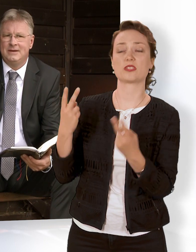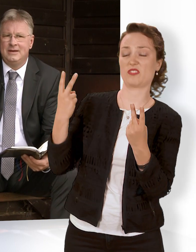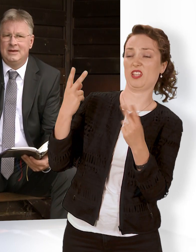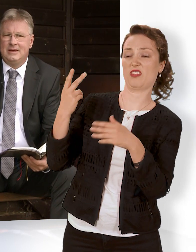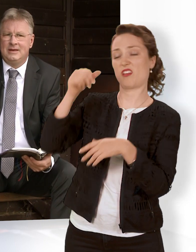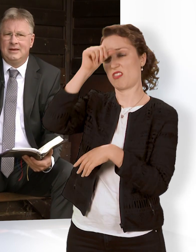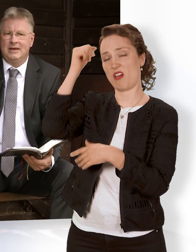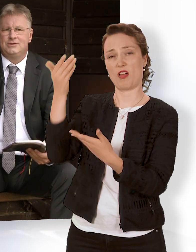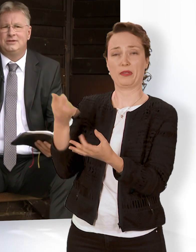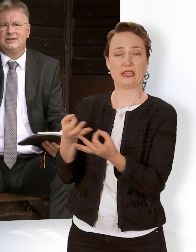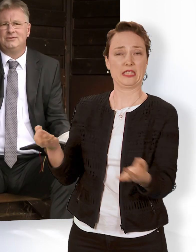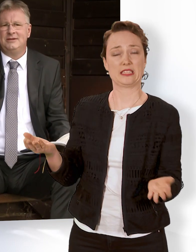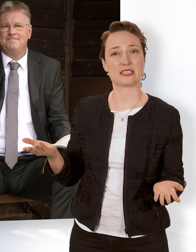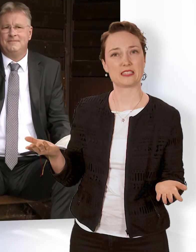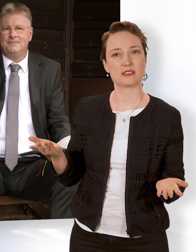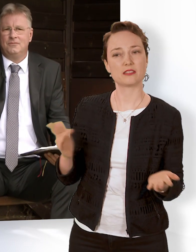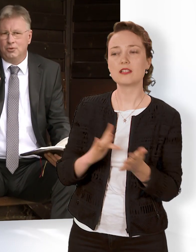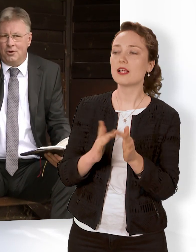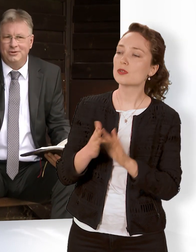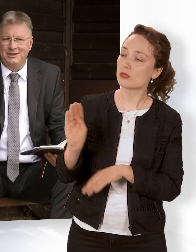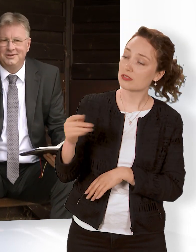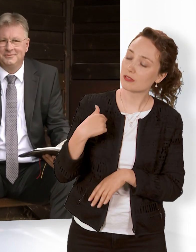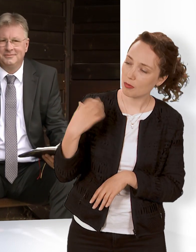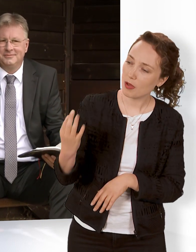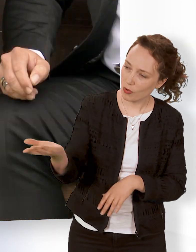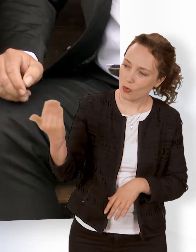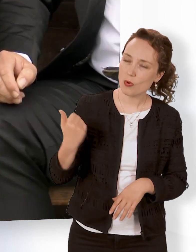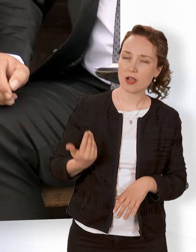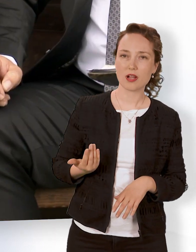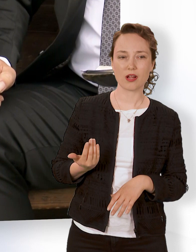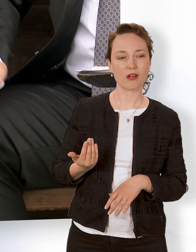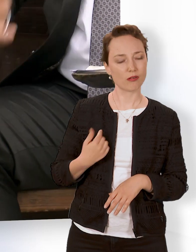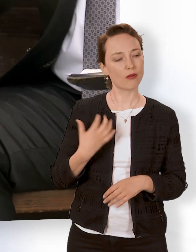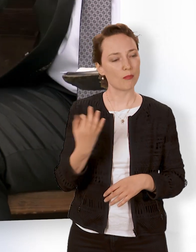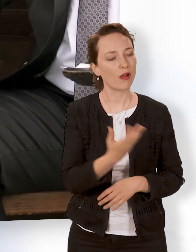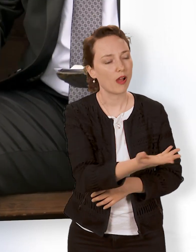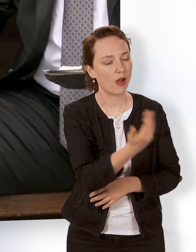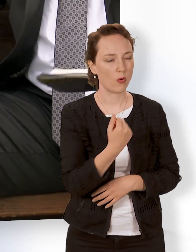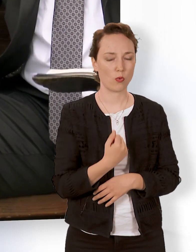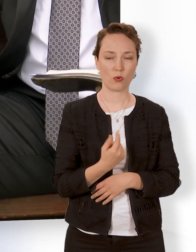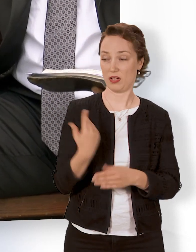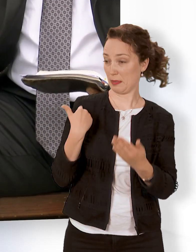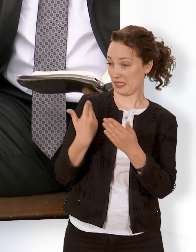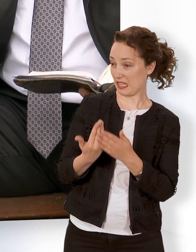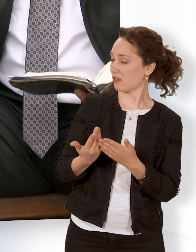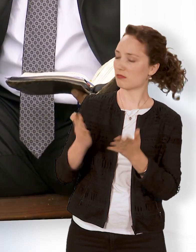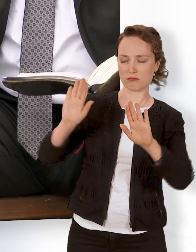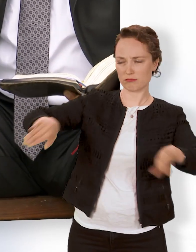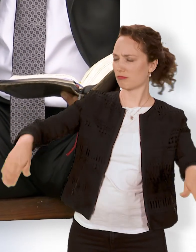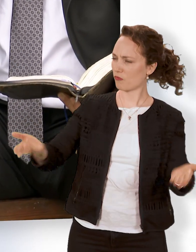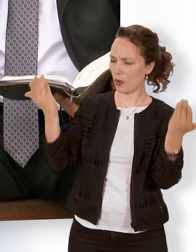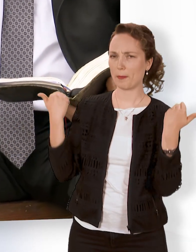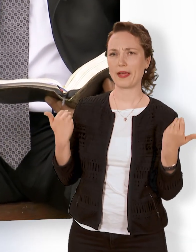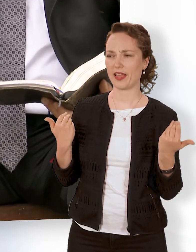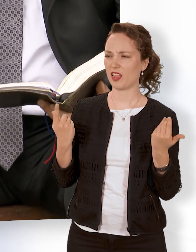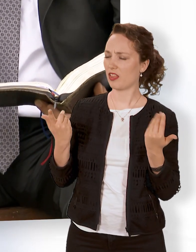haben. Jesus sagt zu ihnen, ich brauche dich. Was bisher war, das ist mir egal. Was